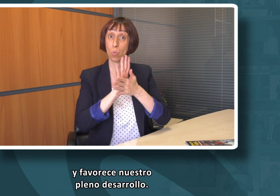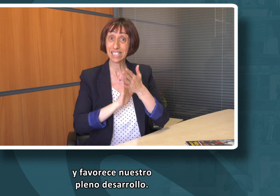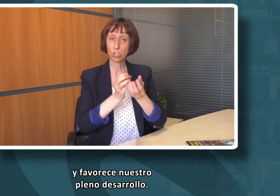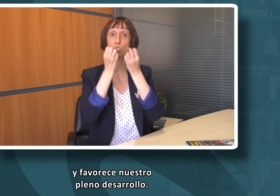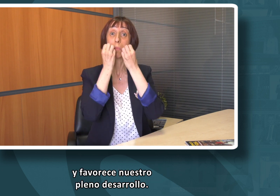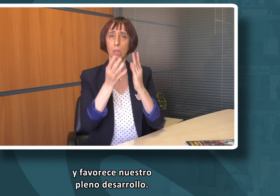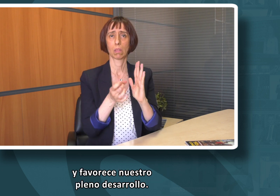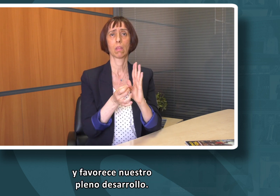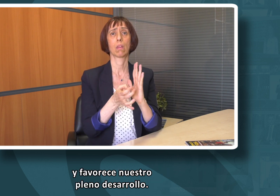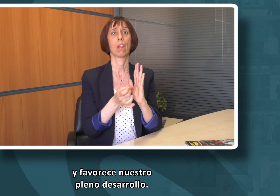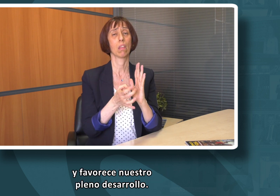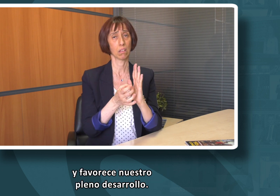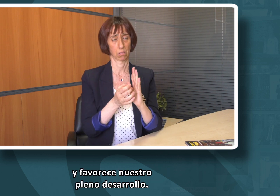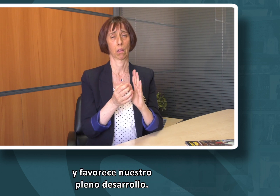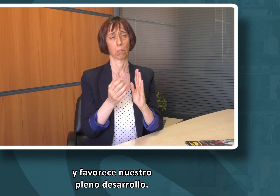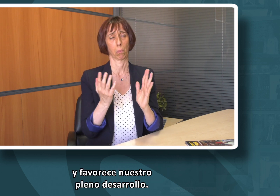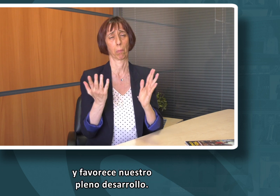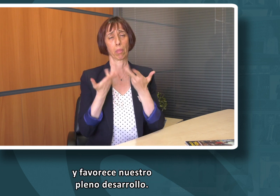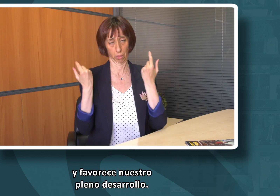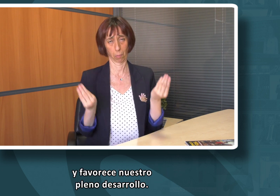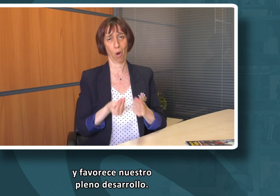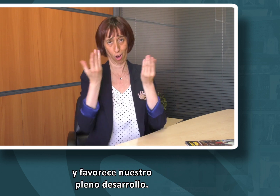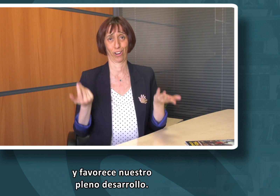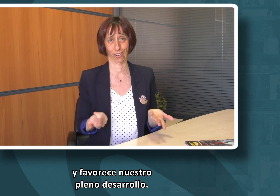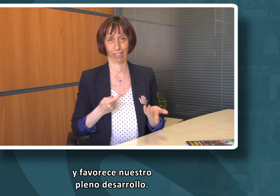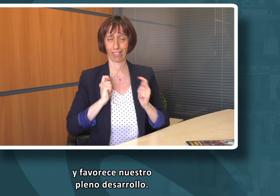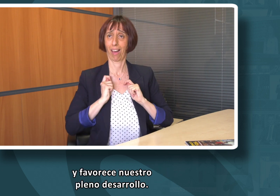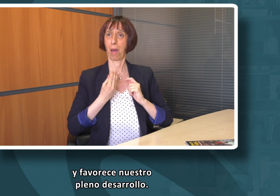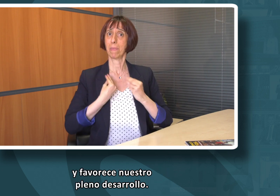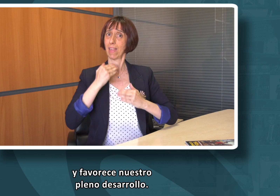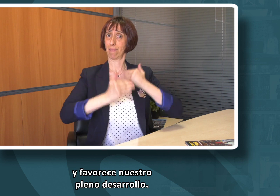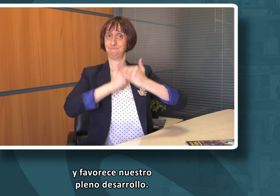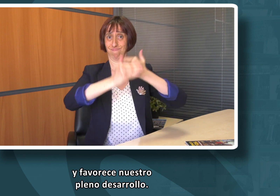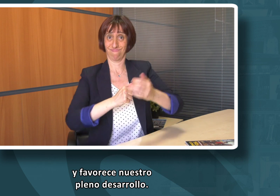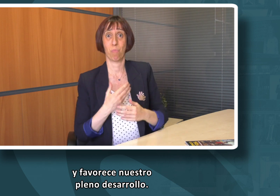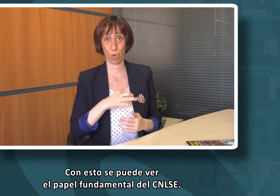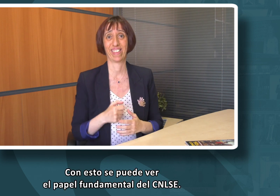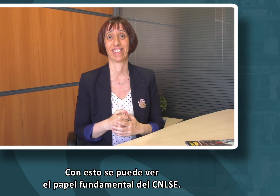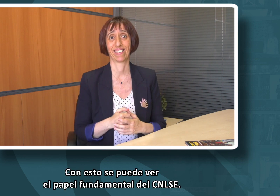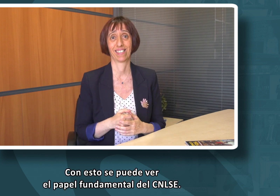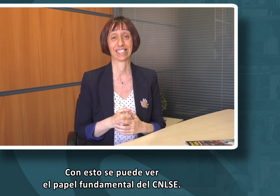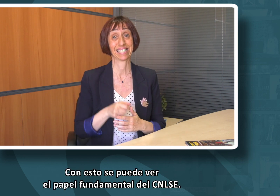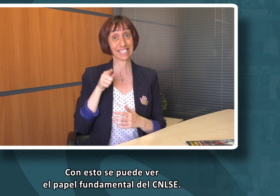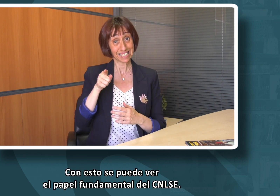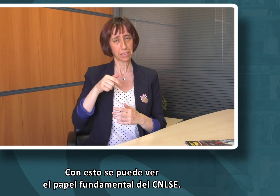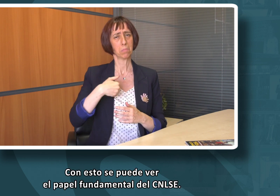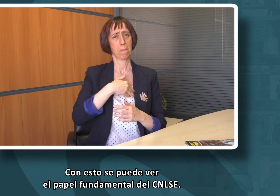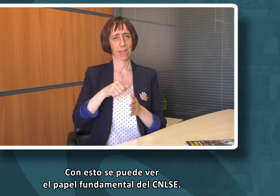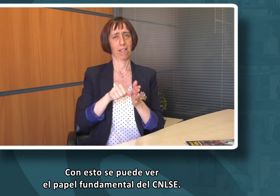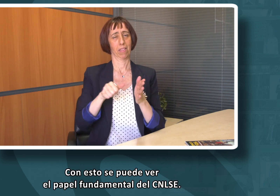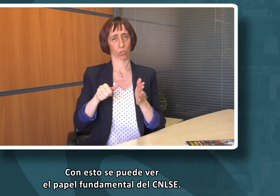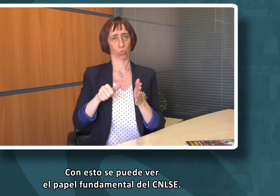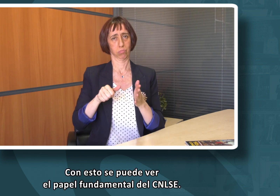obstáculo, que mejora nuestro bienestar y favorece nuestro pleno desarrollo. Con esto se puede entrever el papel fundamental del